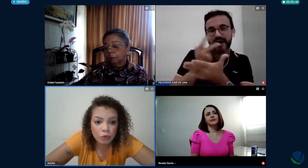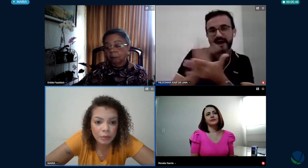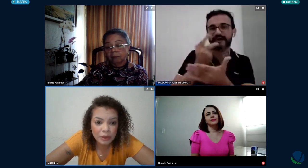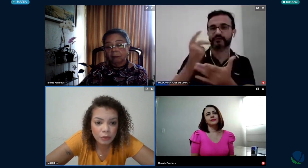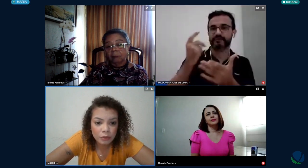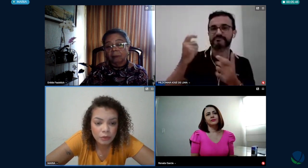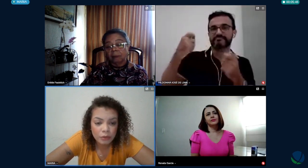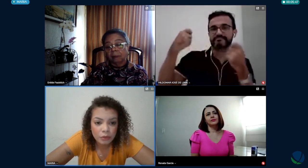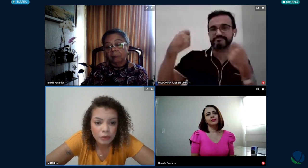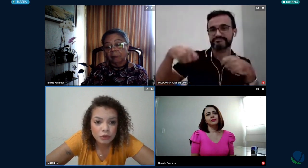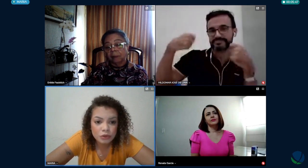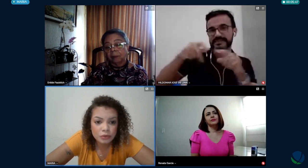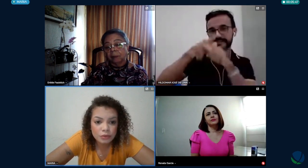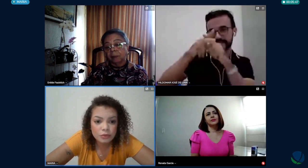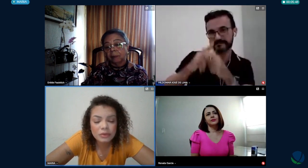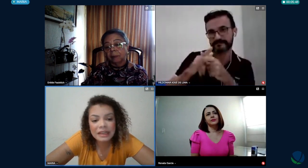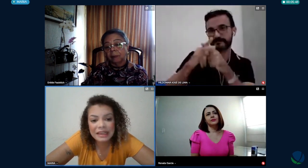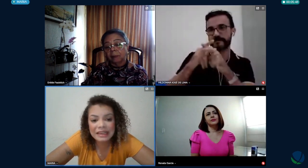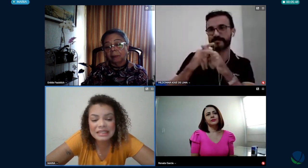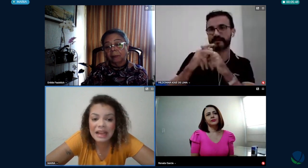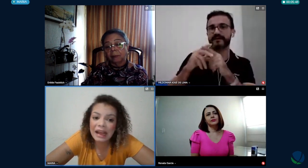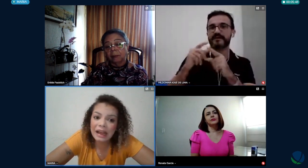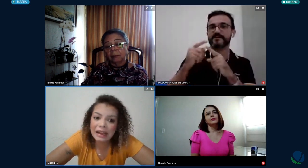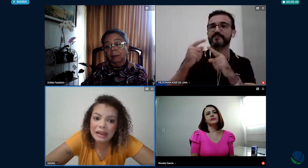é um número